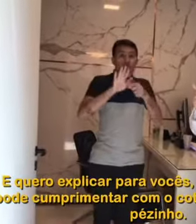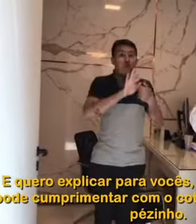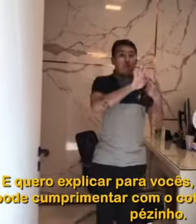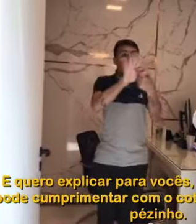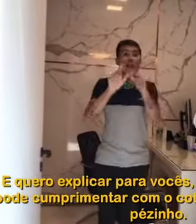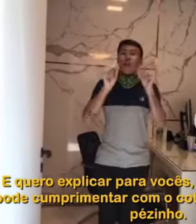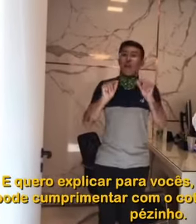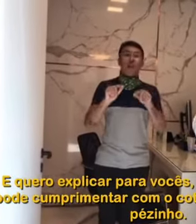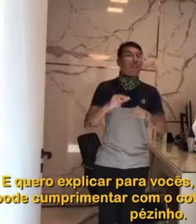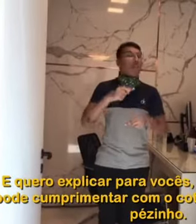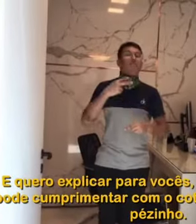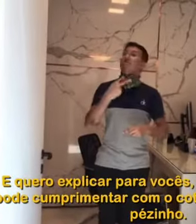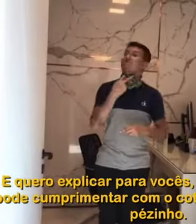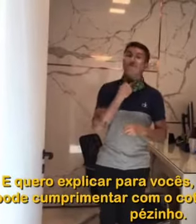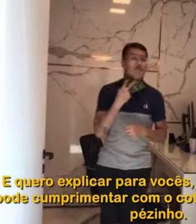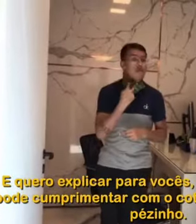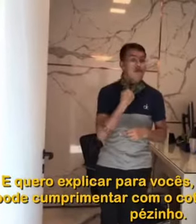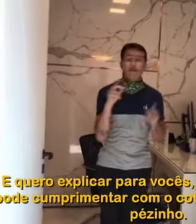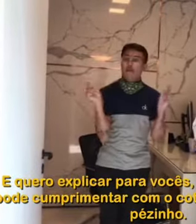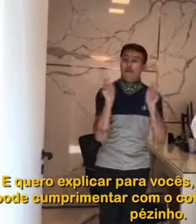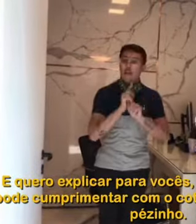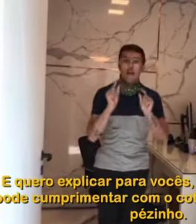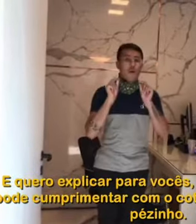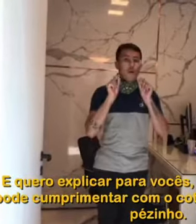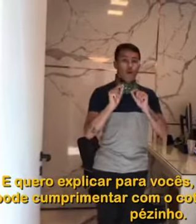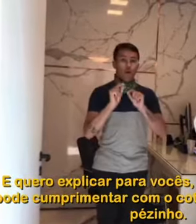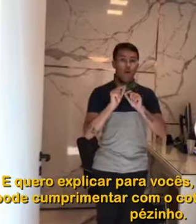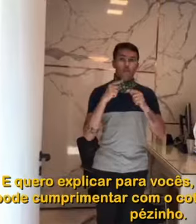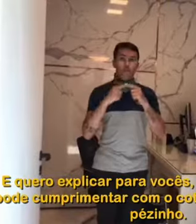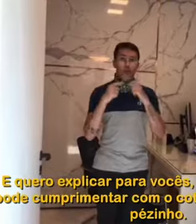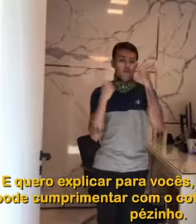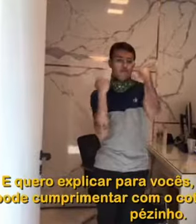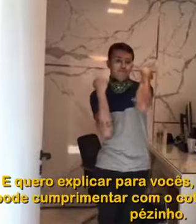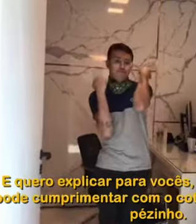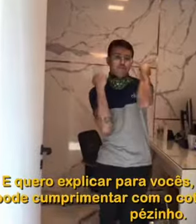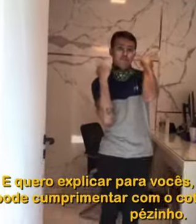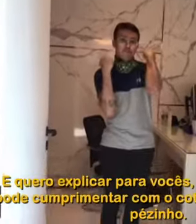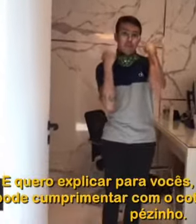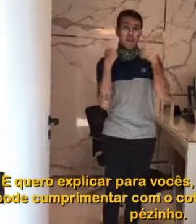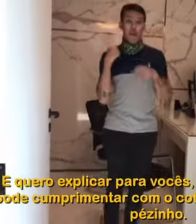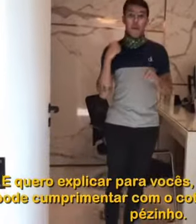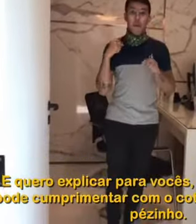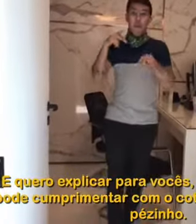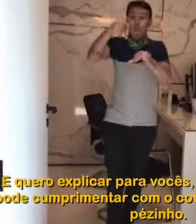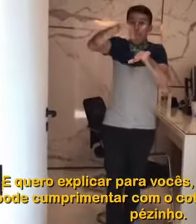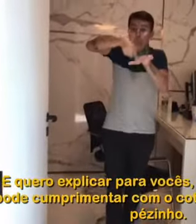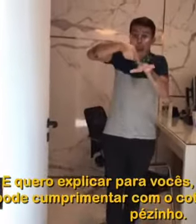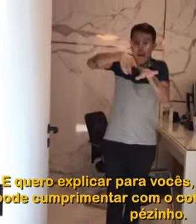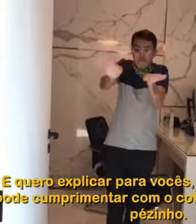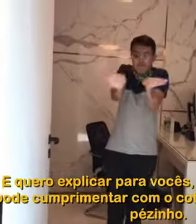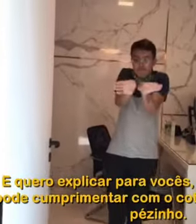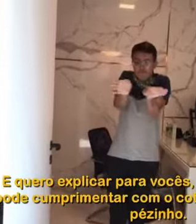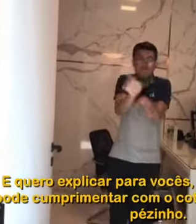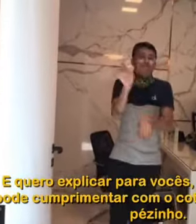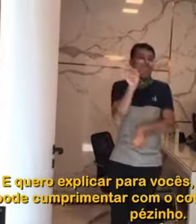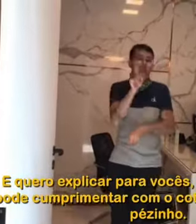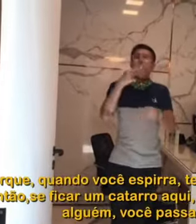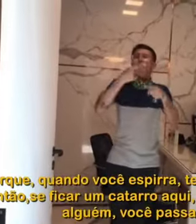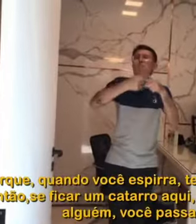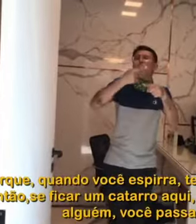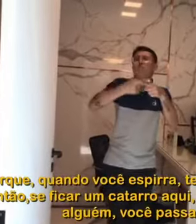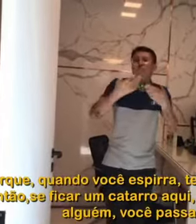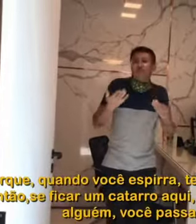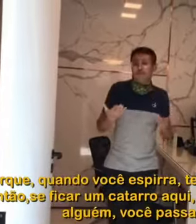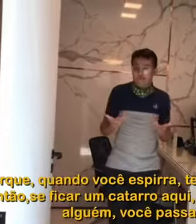vocês por que que não pode cumprimentar com o cotovelo, nem com o pezinho.